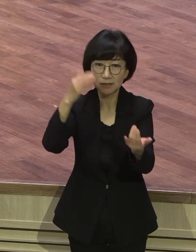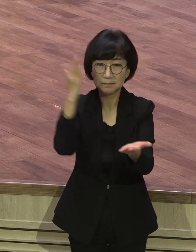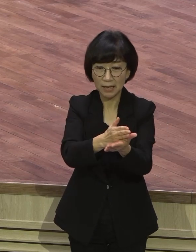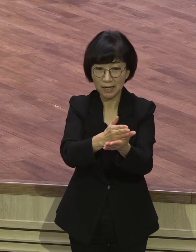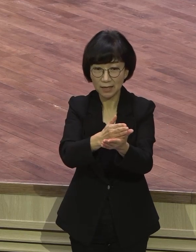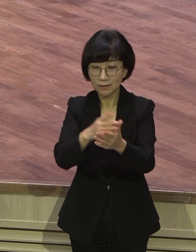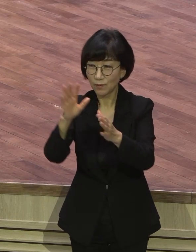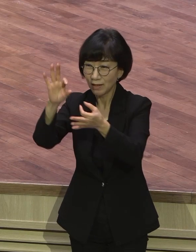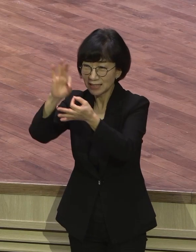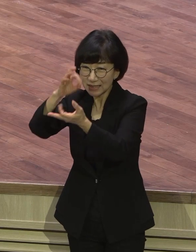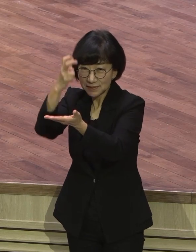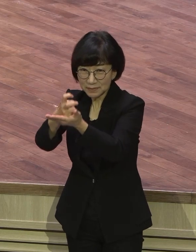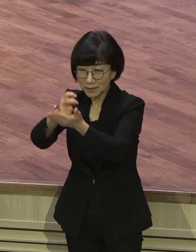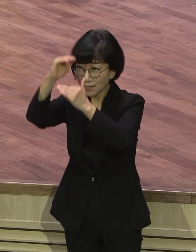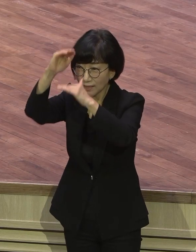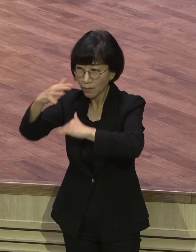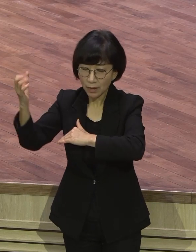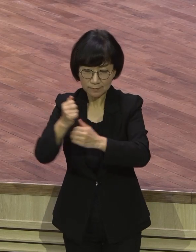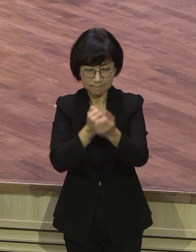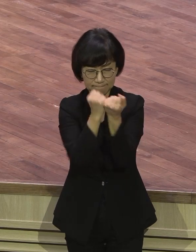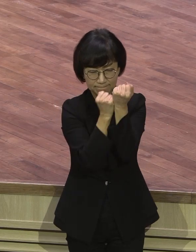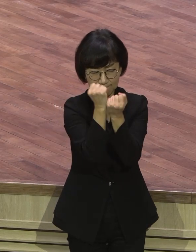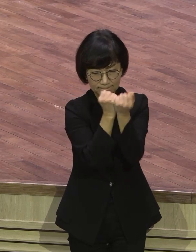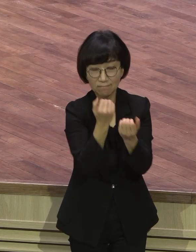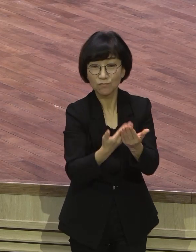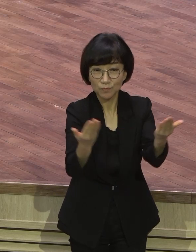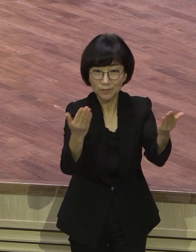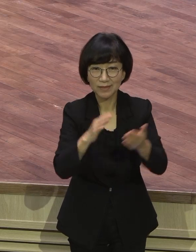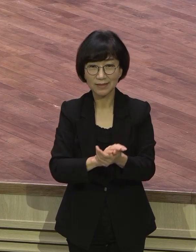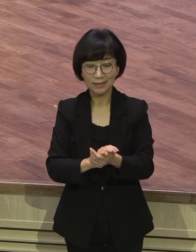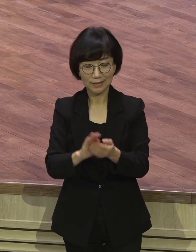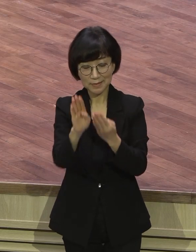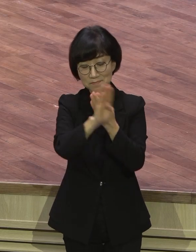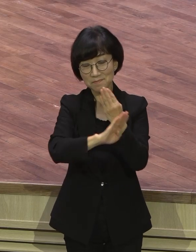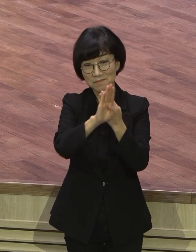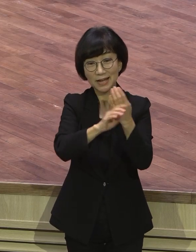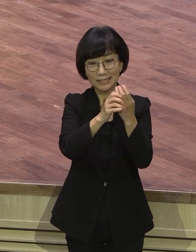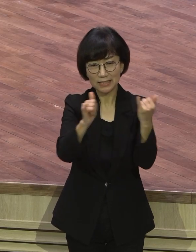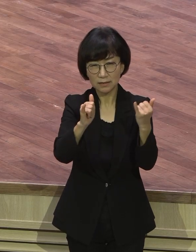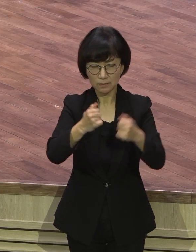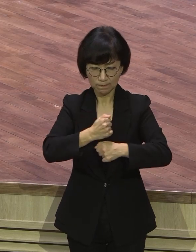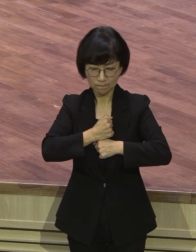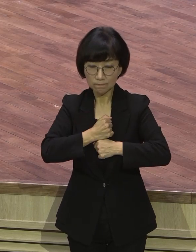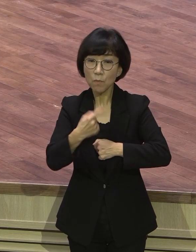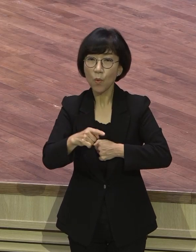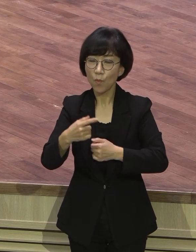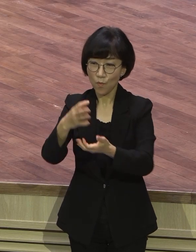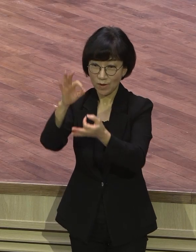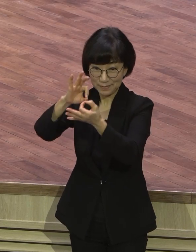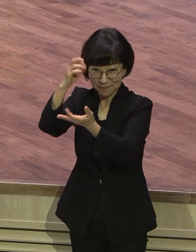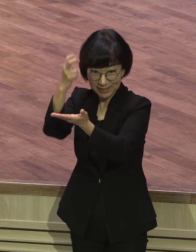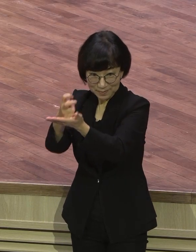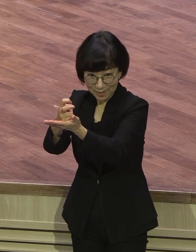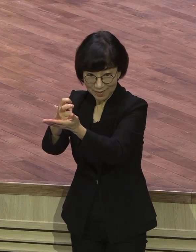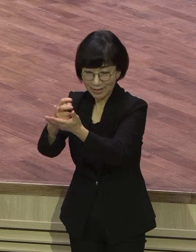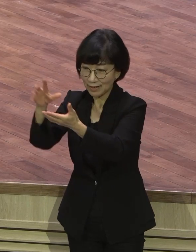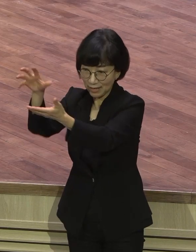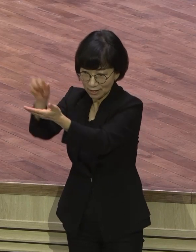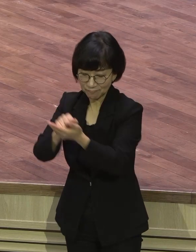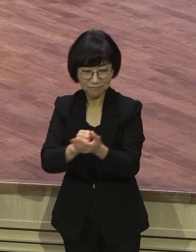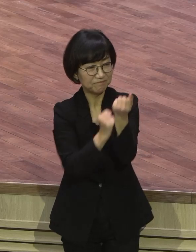내용을 바탕으로 말씀을 해석해 주십니다 바리세인들이 무엇보다 우선시하는 식계명의 말씀을 예로 들면서 이들이 지금